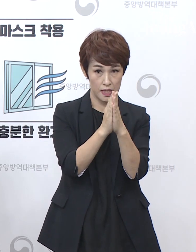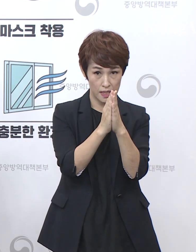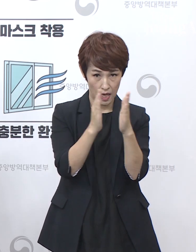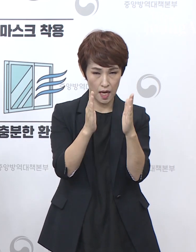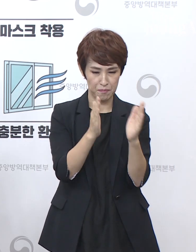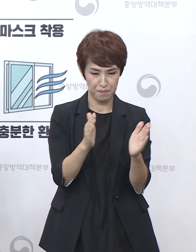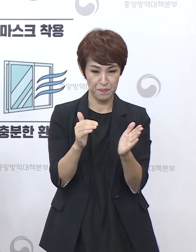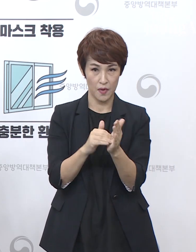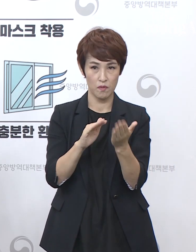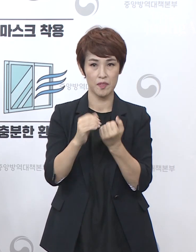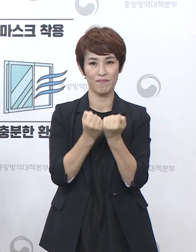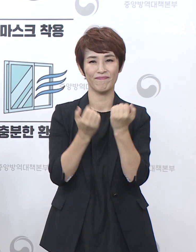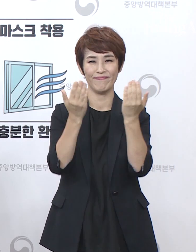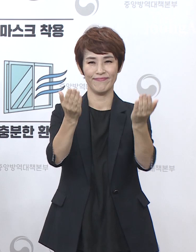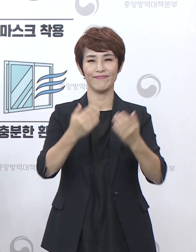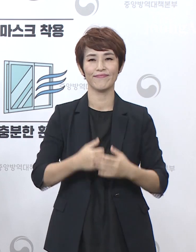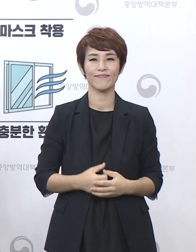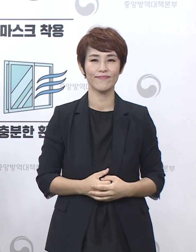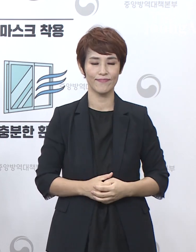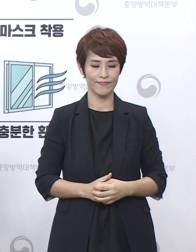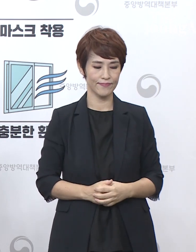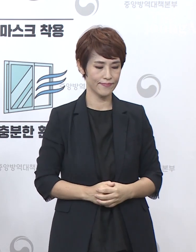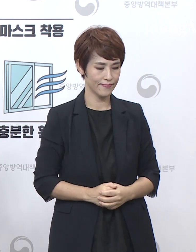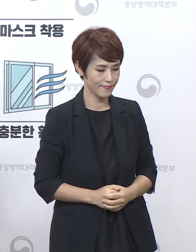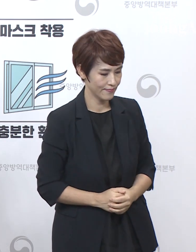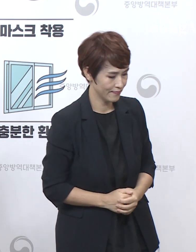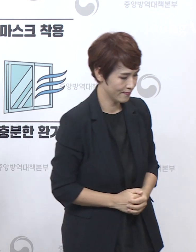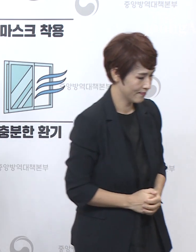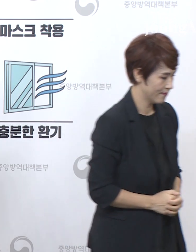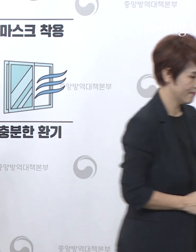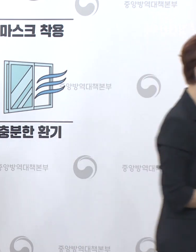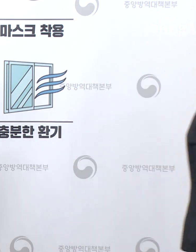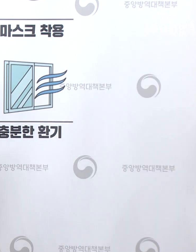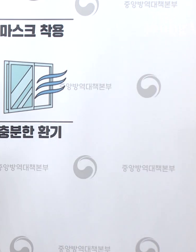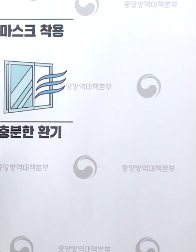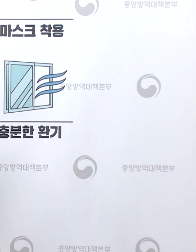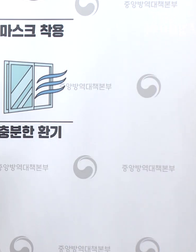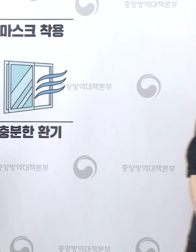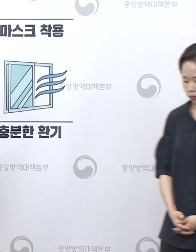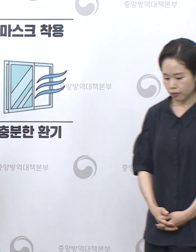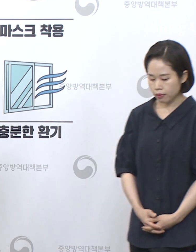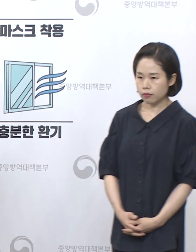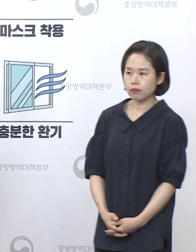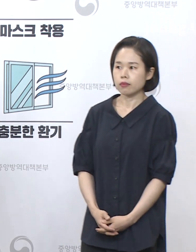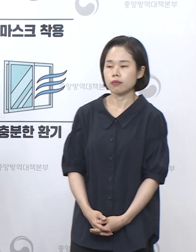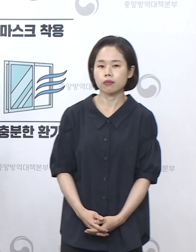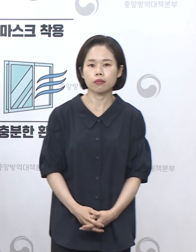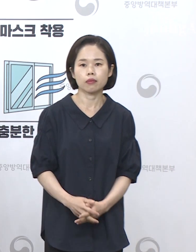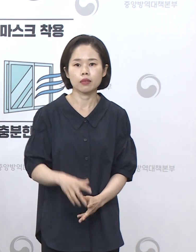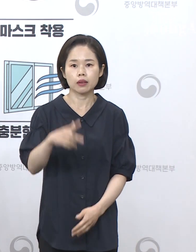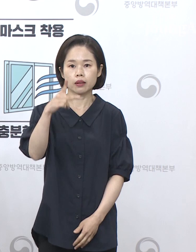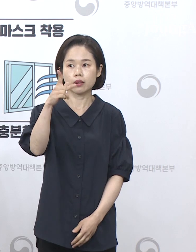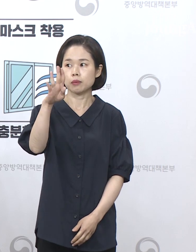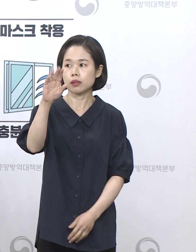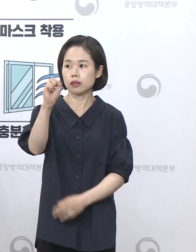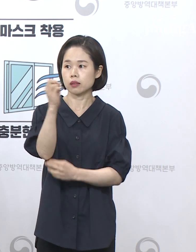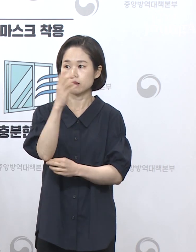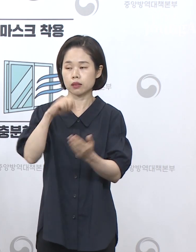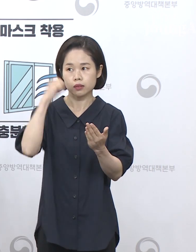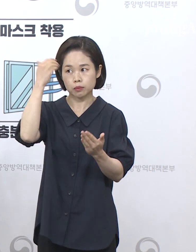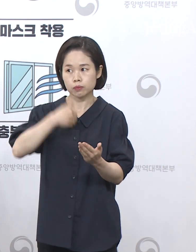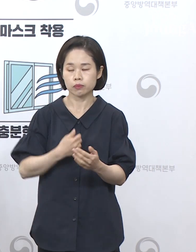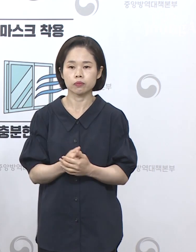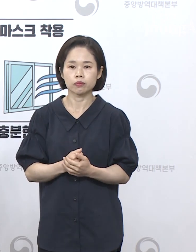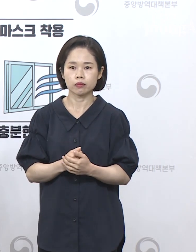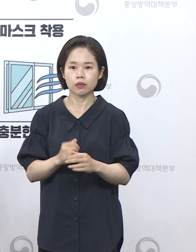해서 말씀을 드리도록 하겠습니다. 네, 다음은 KBS 김도영 기자님 질문 있습니다.